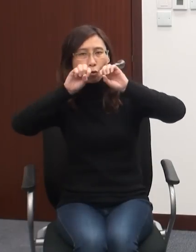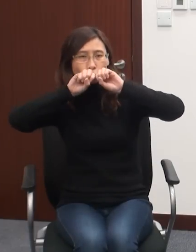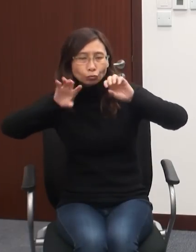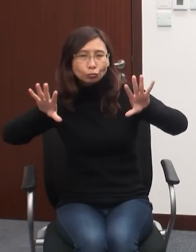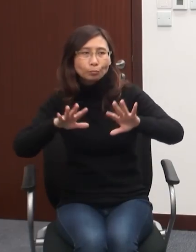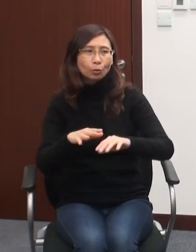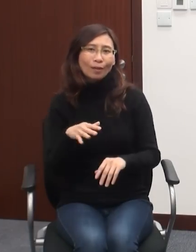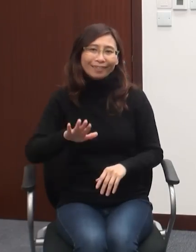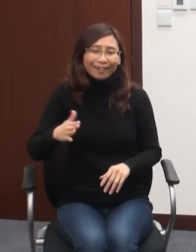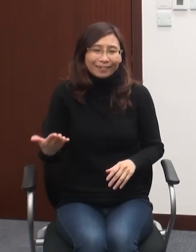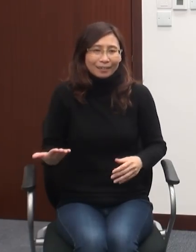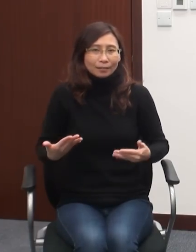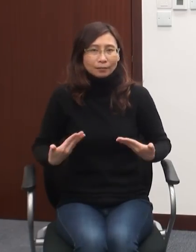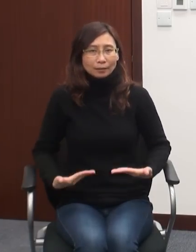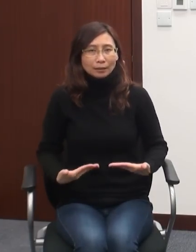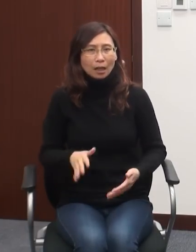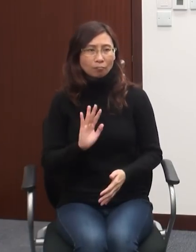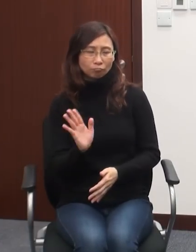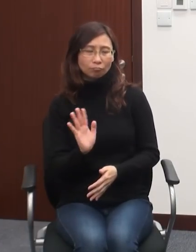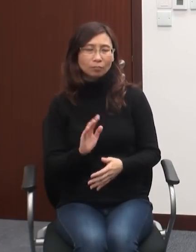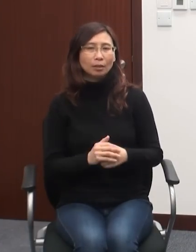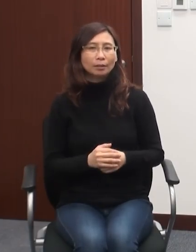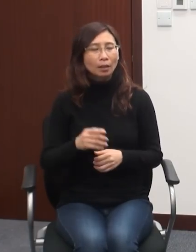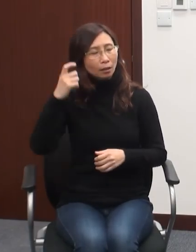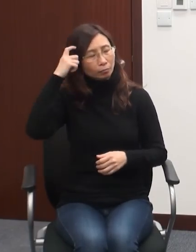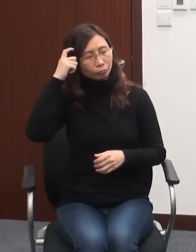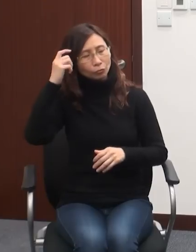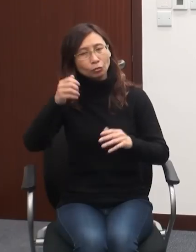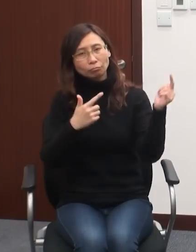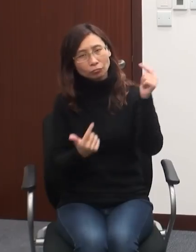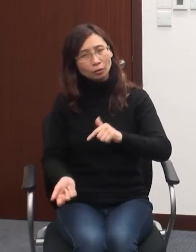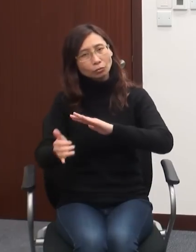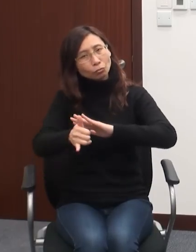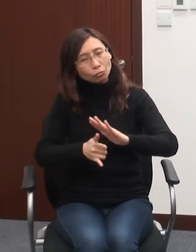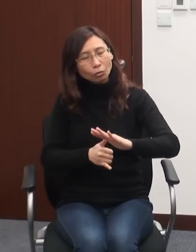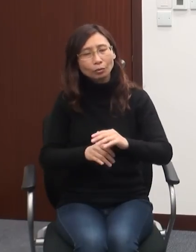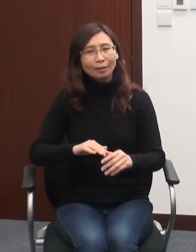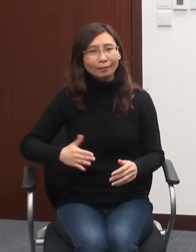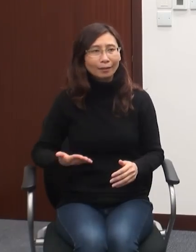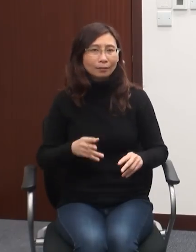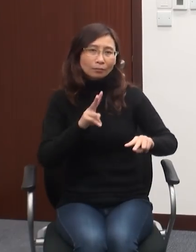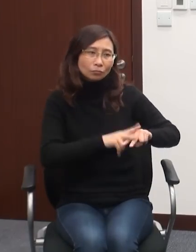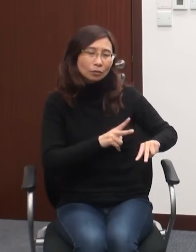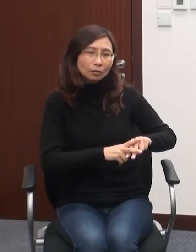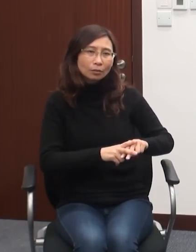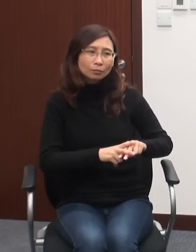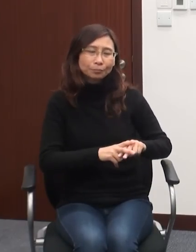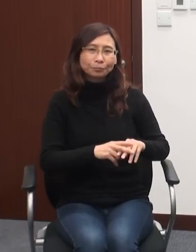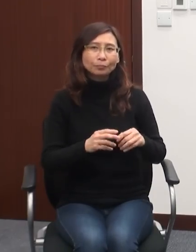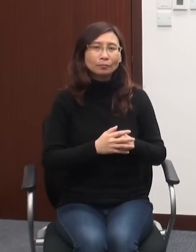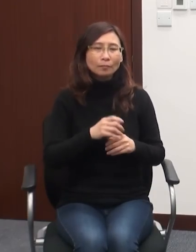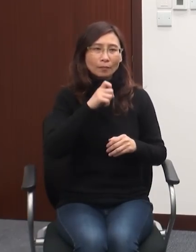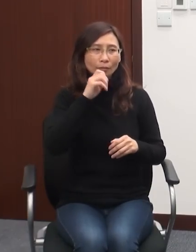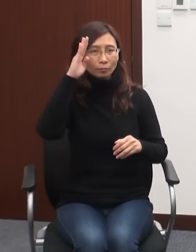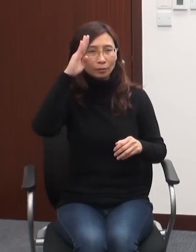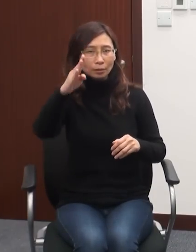走勢就唔係咁，仲想退。咁當然共產黨喺呢個政協同埋人大兩會期間做緊呢個期望